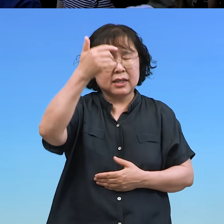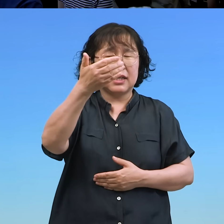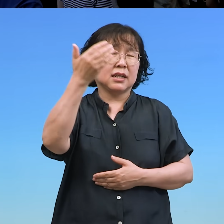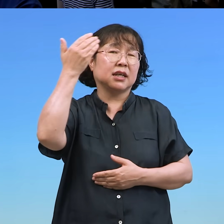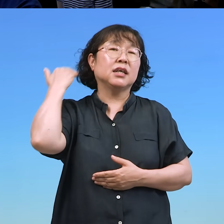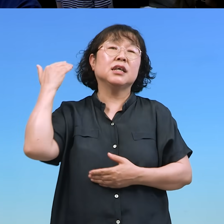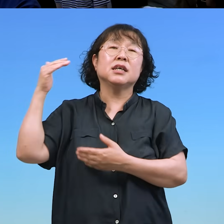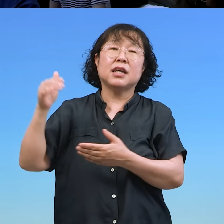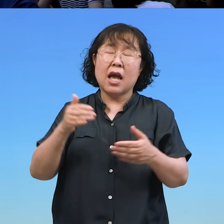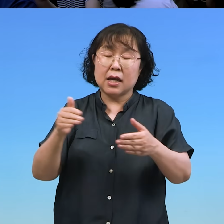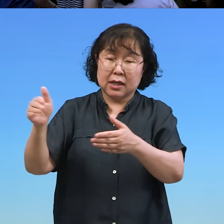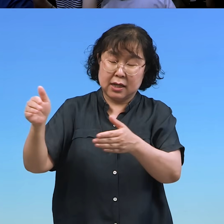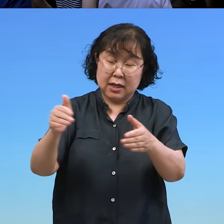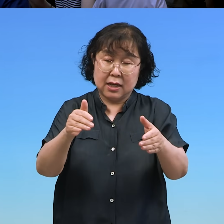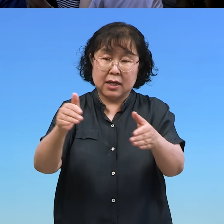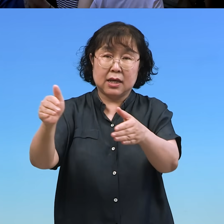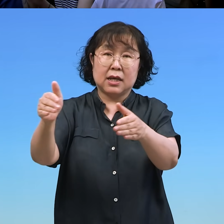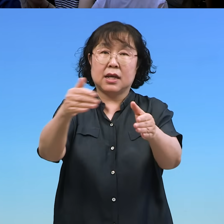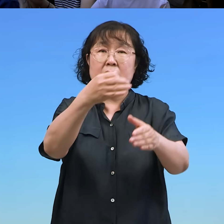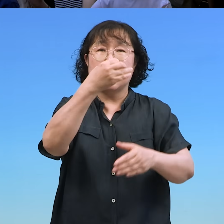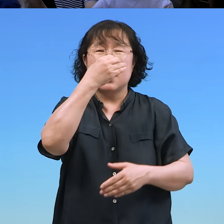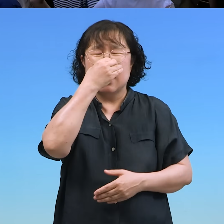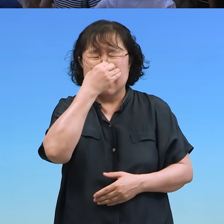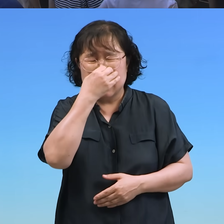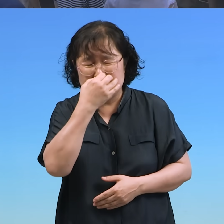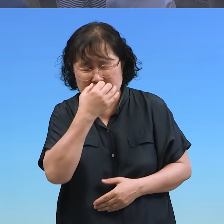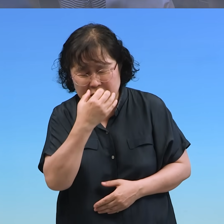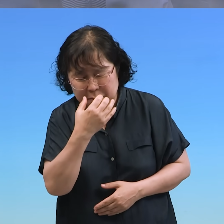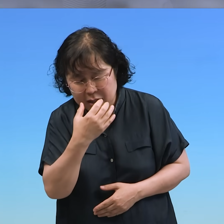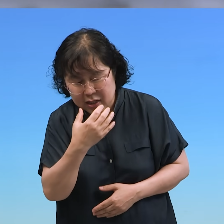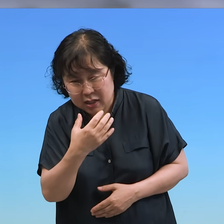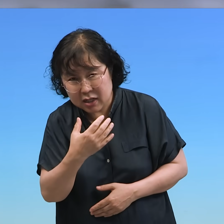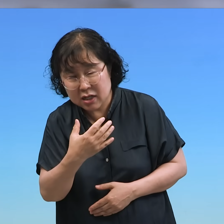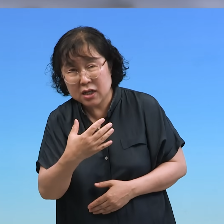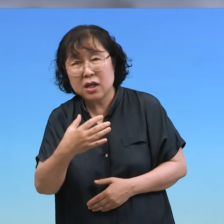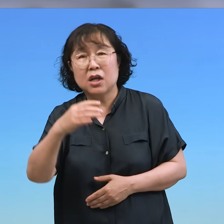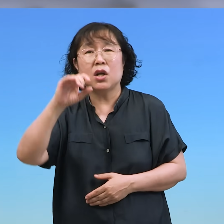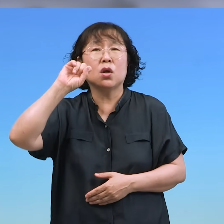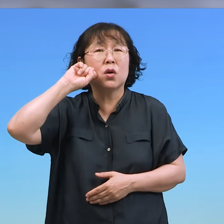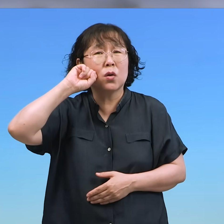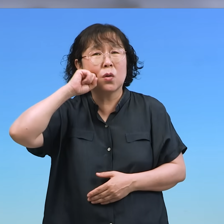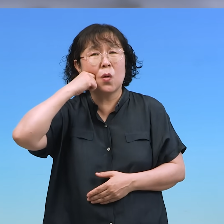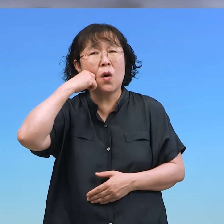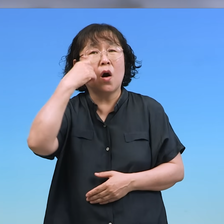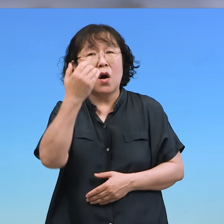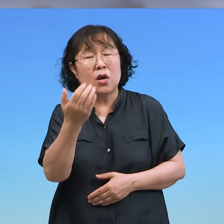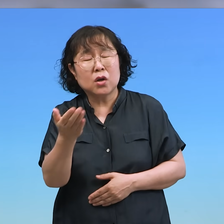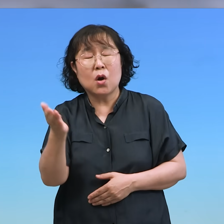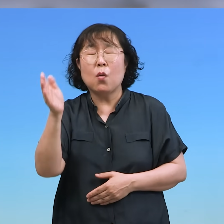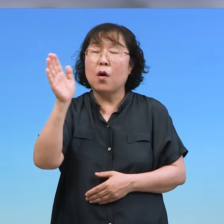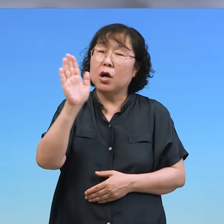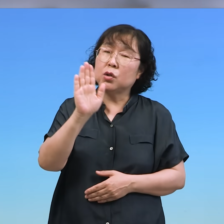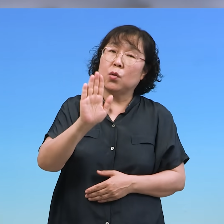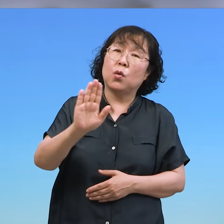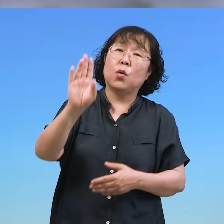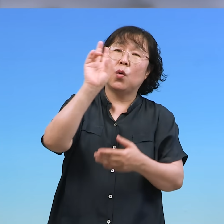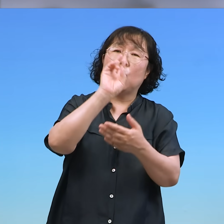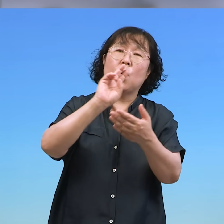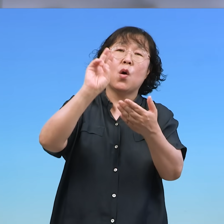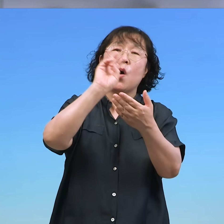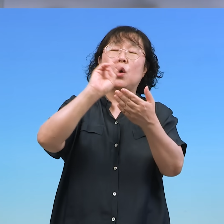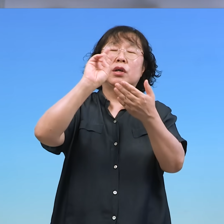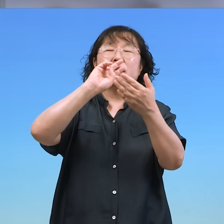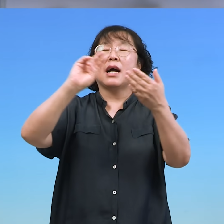그 옛길, 여러분 힘을 얻으세요. 힘이 들고 어려워도